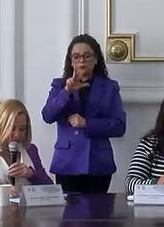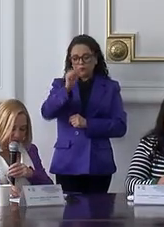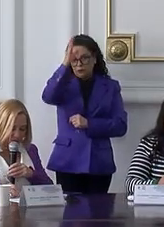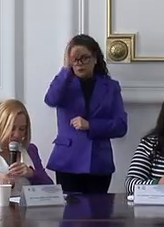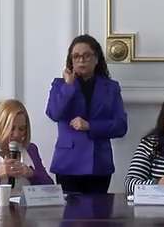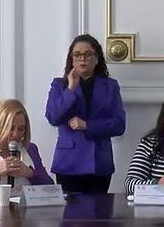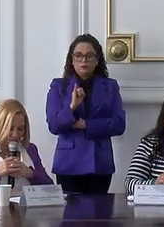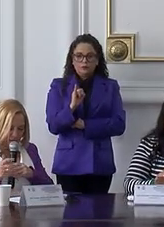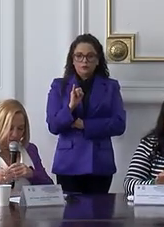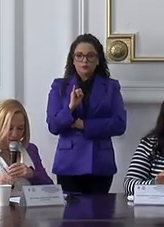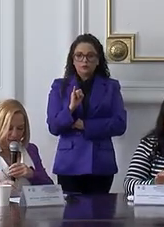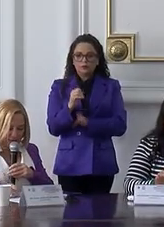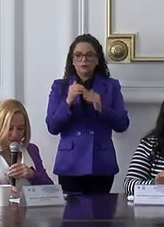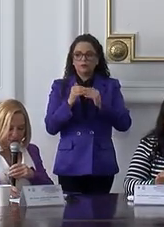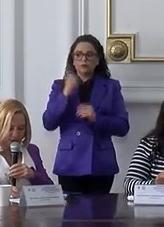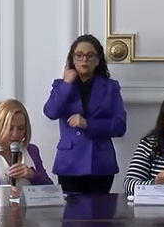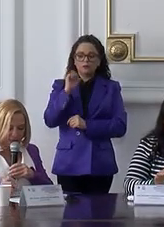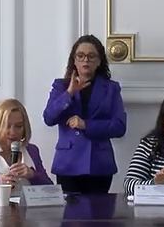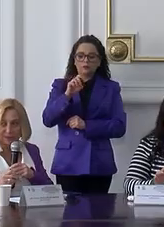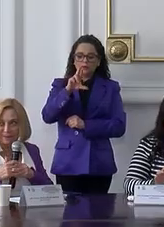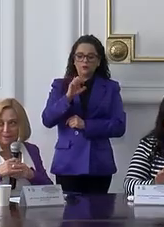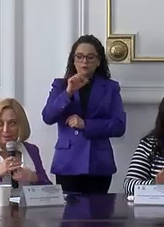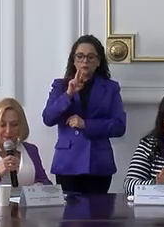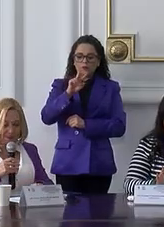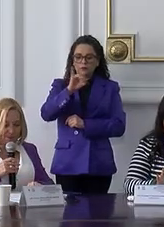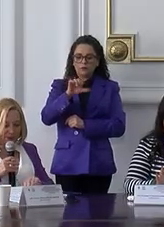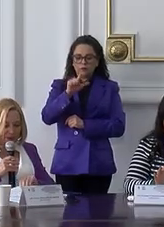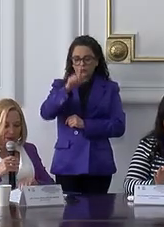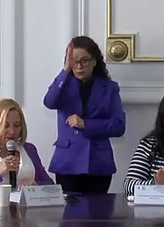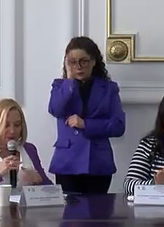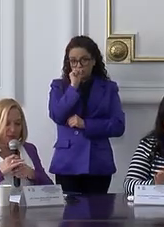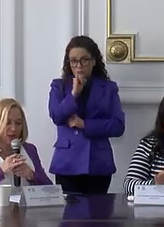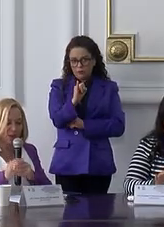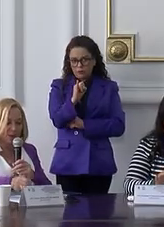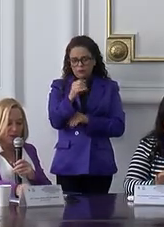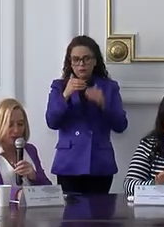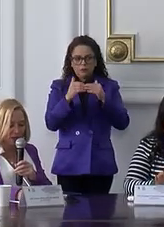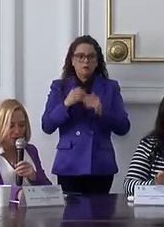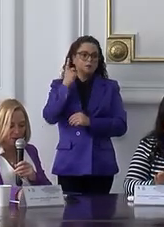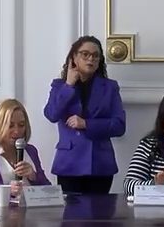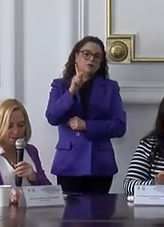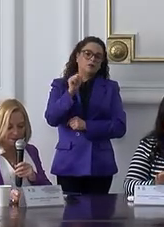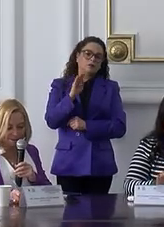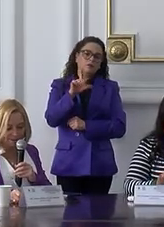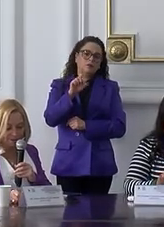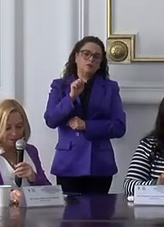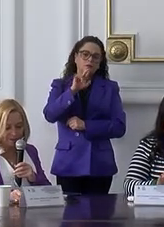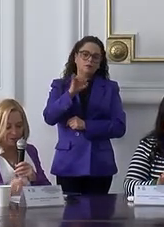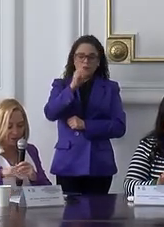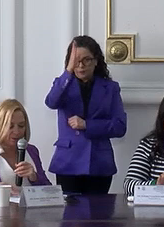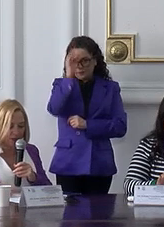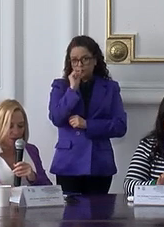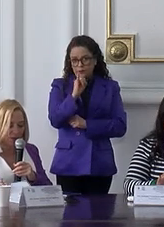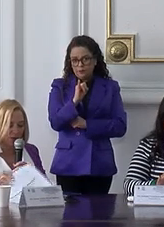favor. Diputado Alejandro Carvajal. Alejandro Carvajal a favor. Diputado Pablo Trejo. Pablo Trejo a